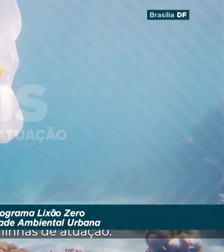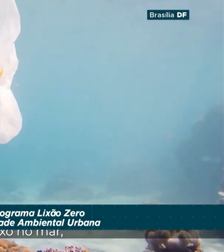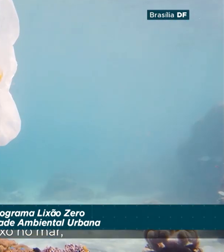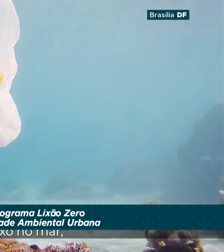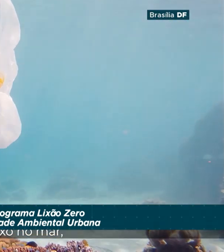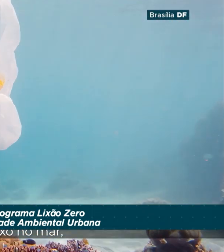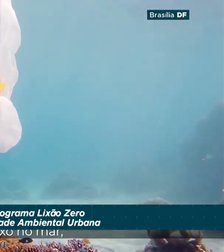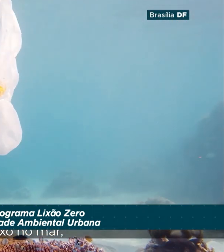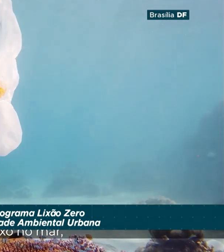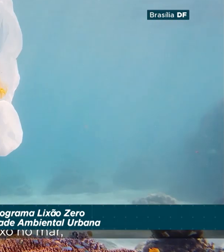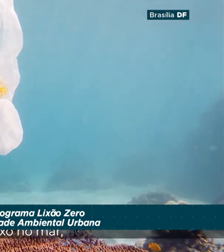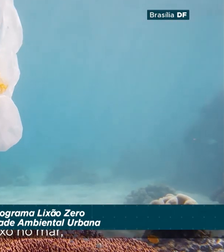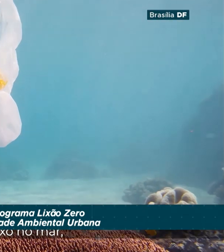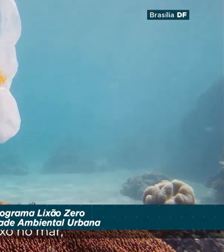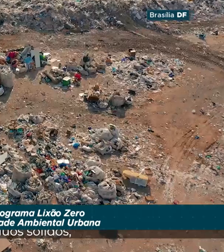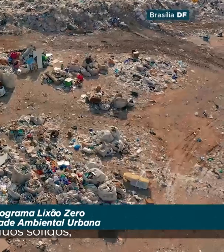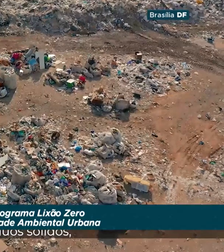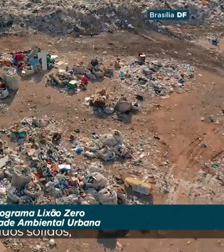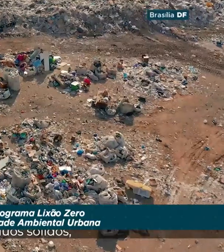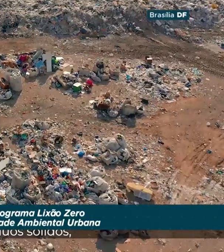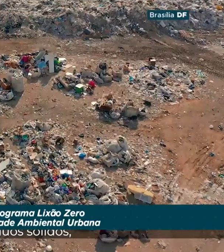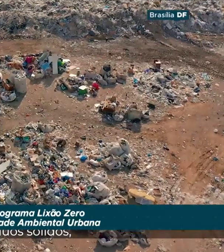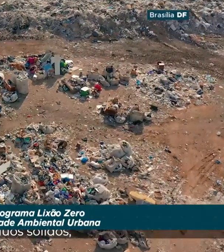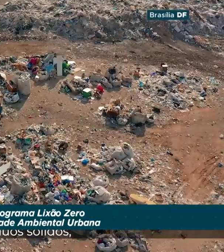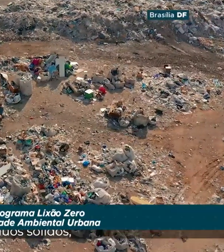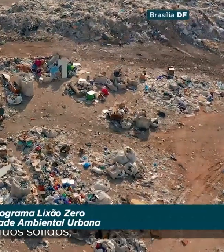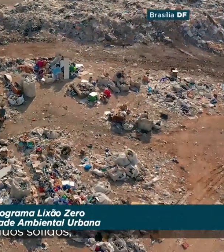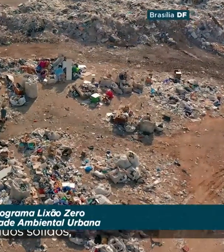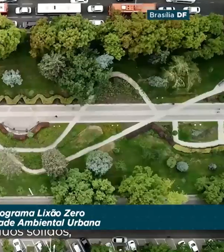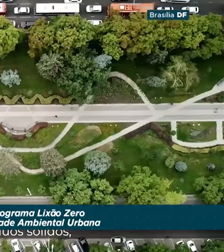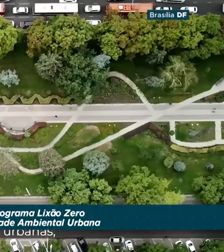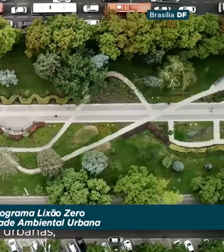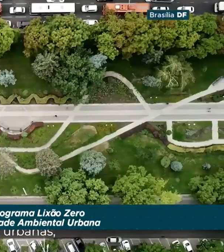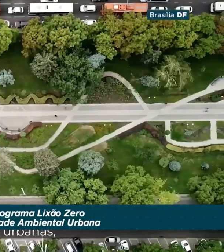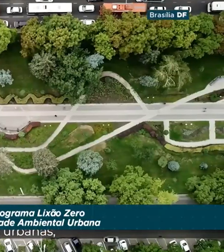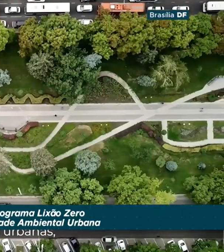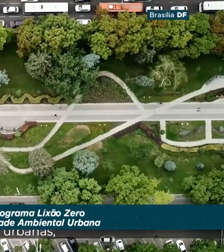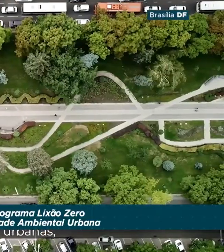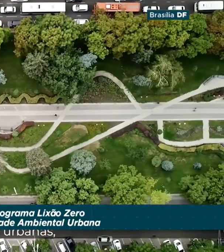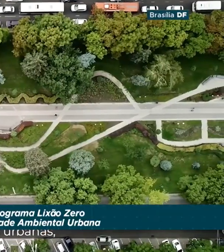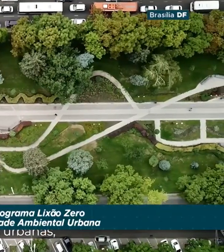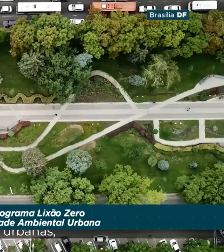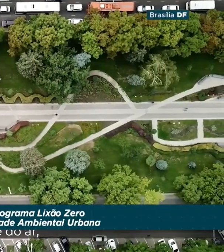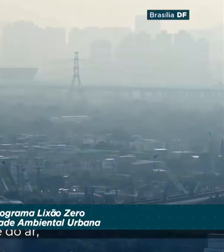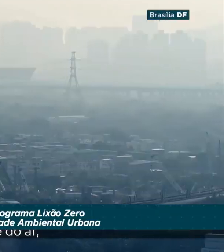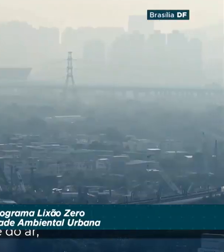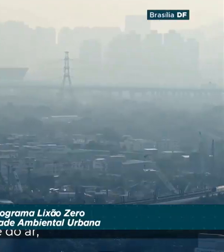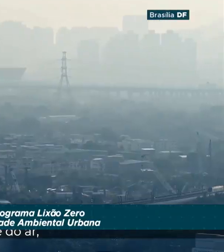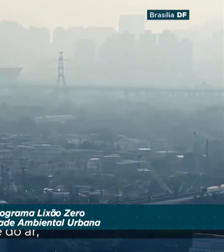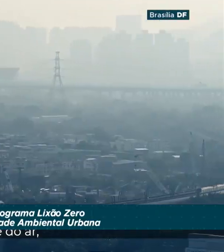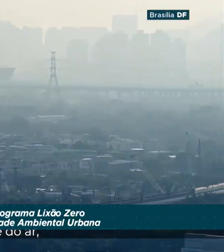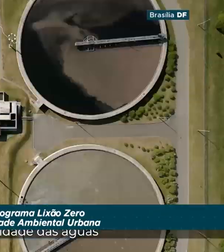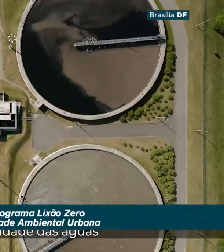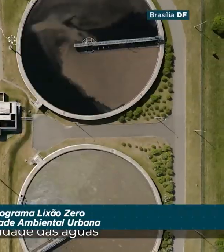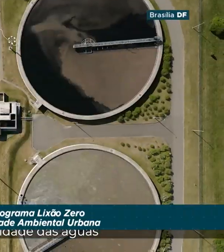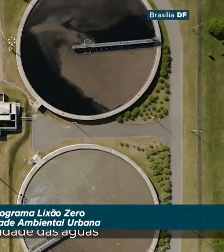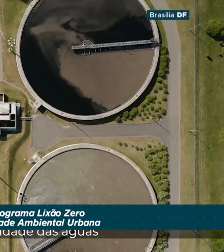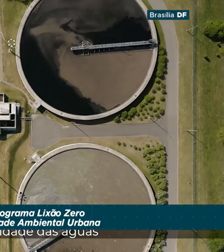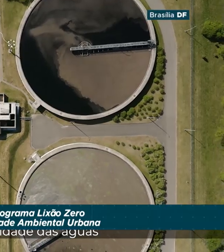atuação: combate ao lixo no mar, gestão de resíduos sólidos, áreas verdes urbanas, qualidade do